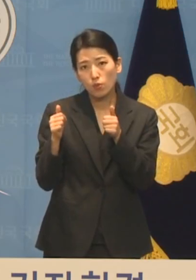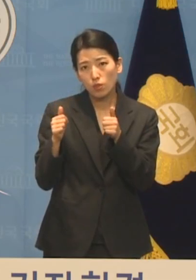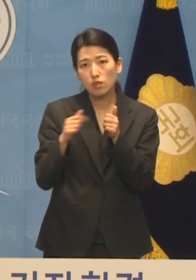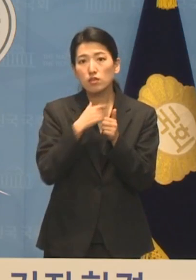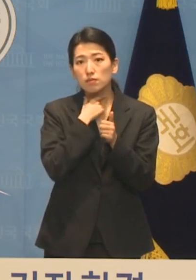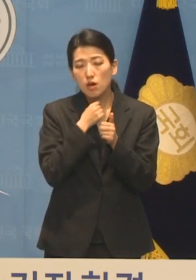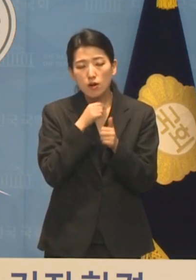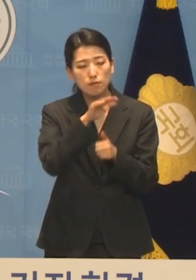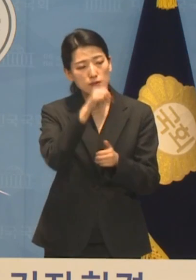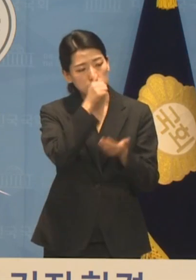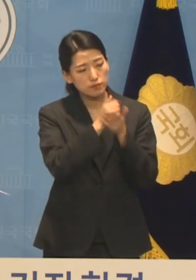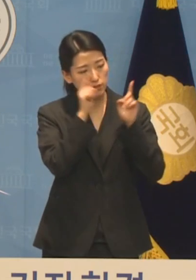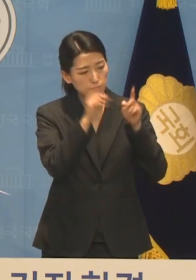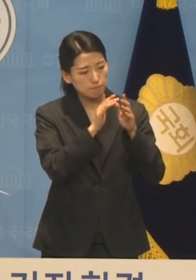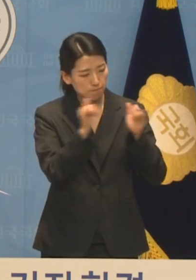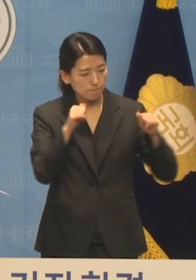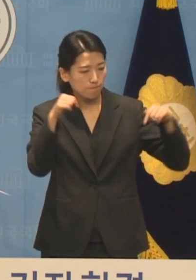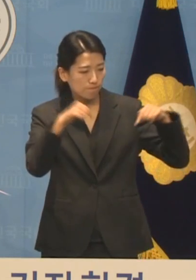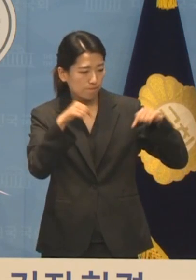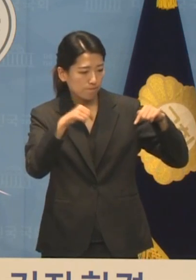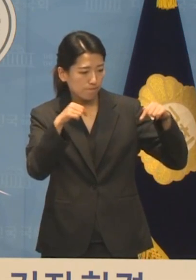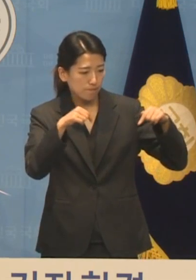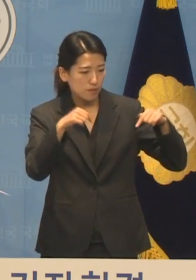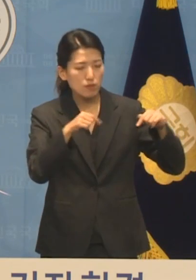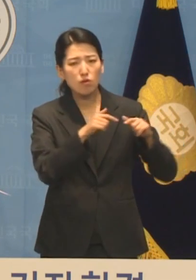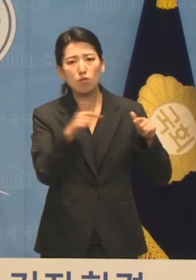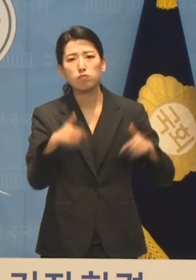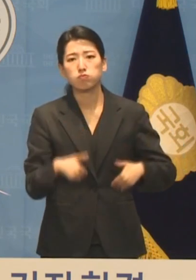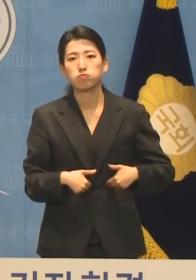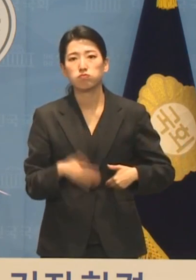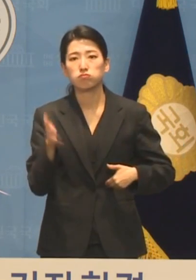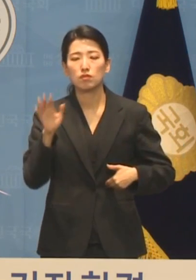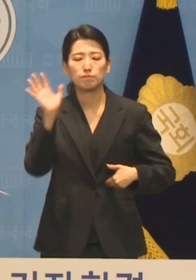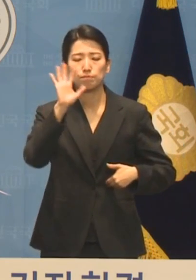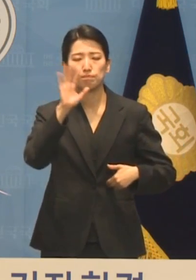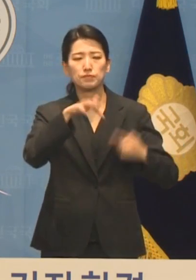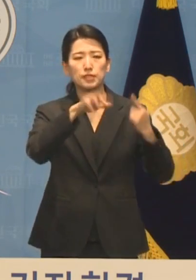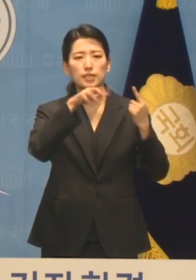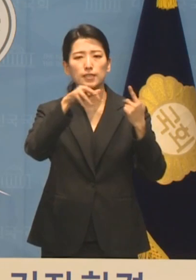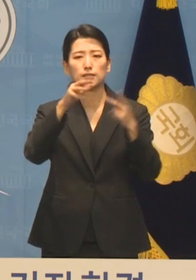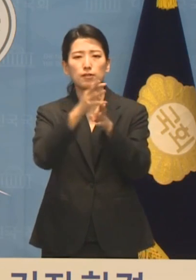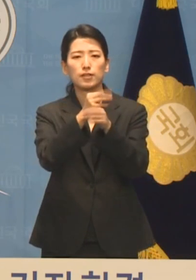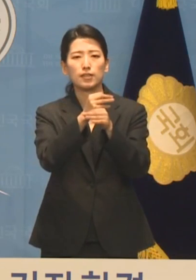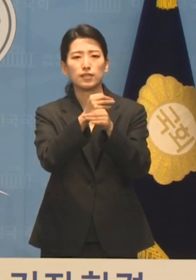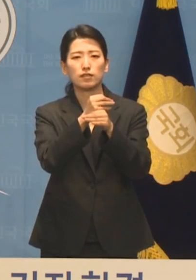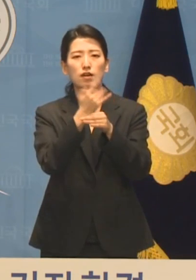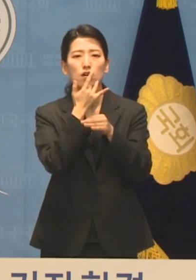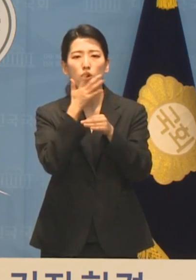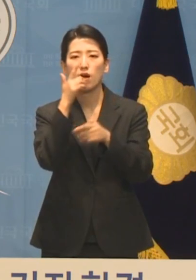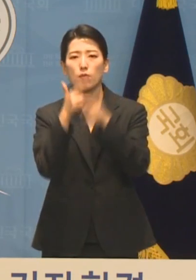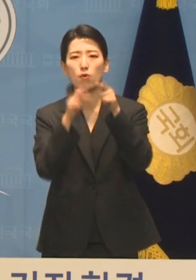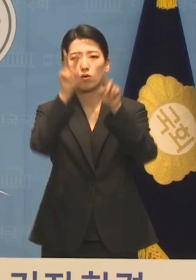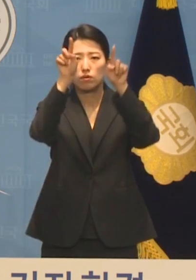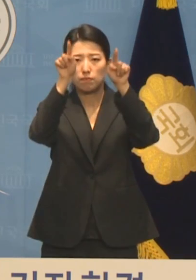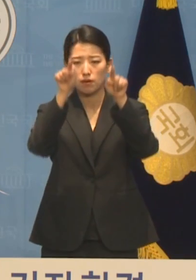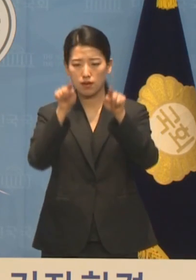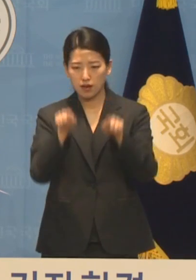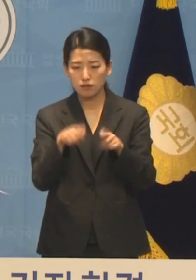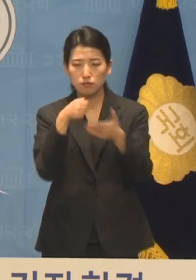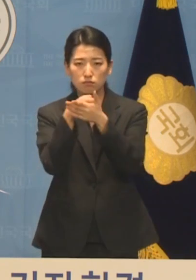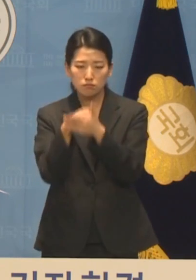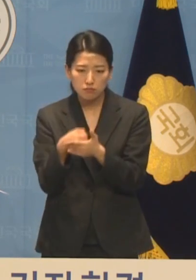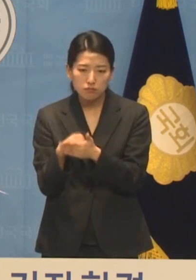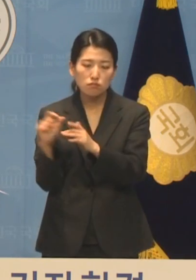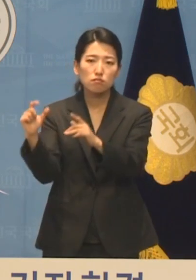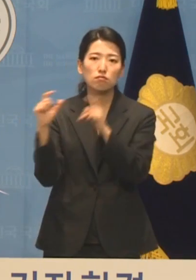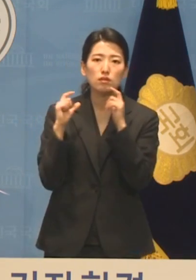협의하게 되어 있습니다. 그런데 어떤 협의도 없이 헌재는 임의로 8차까지 일주일에 2번씩 일방적으로 기일을 정했습니다. 또한